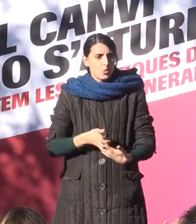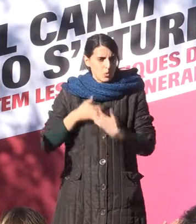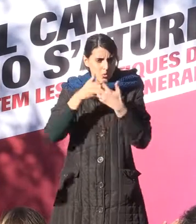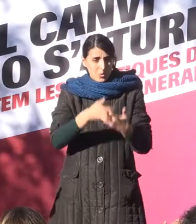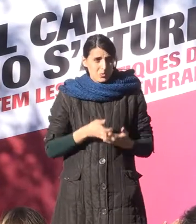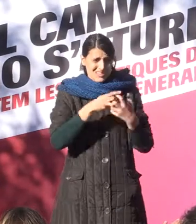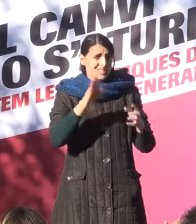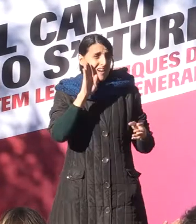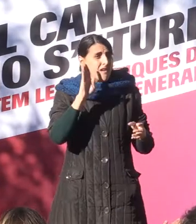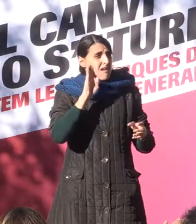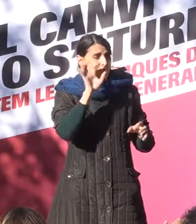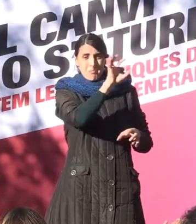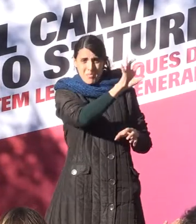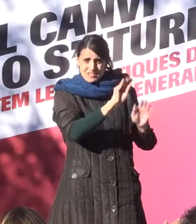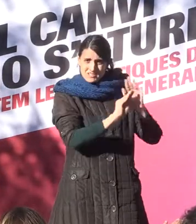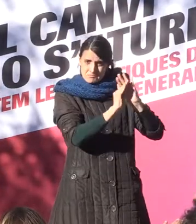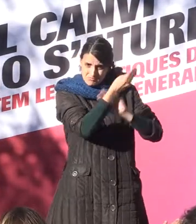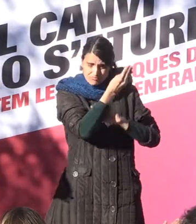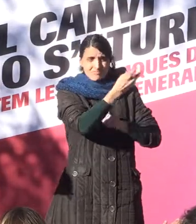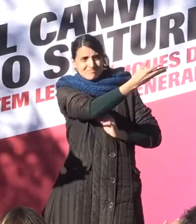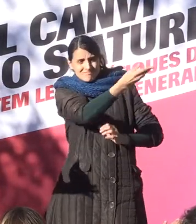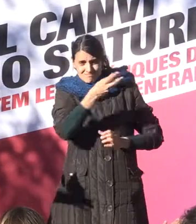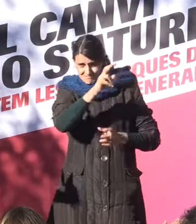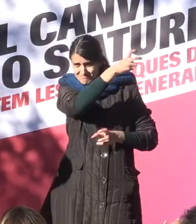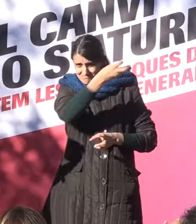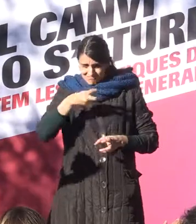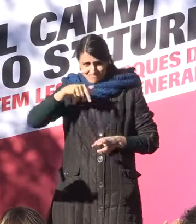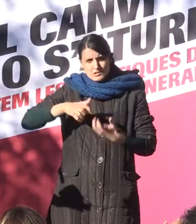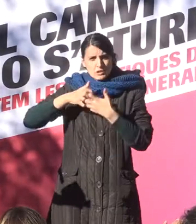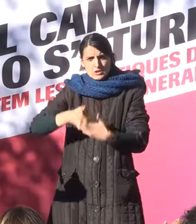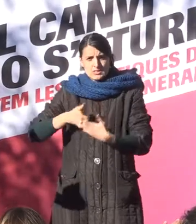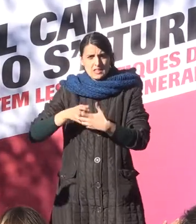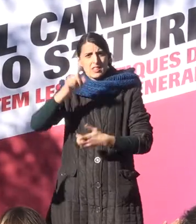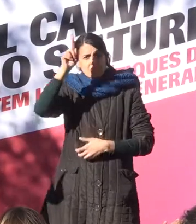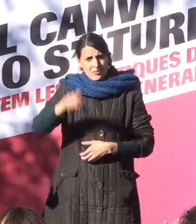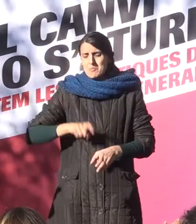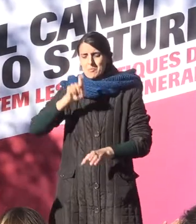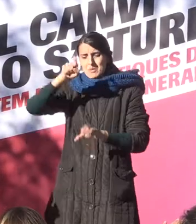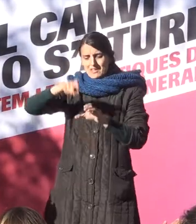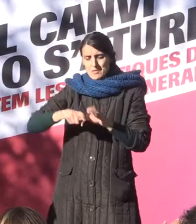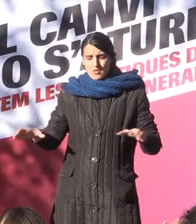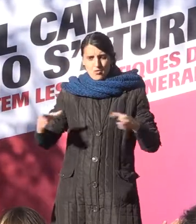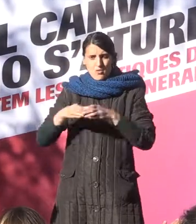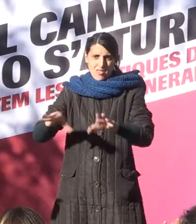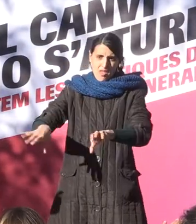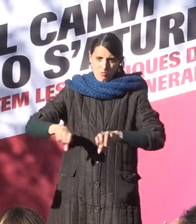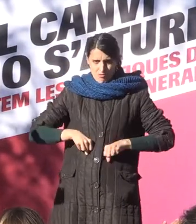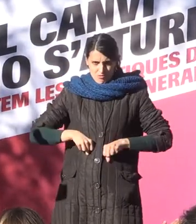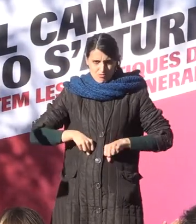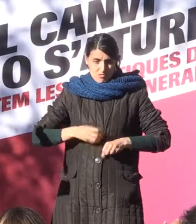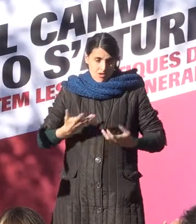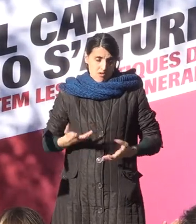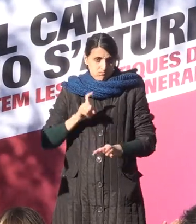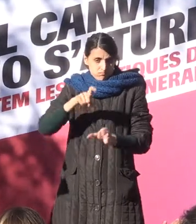en nuestros países de origen pero también formar parte del cambio en la comunidad que nos adoptó a la que pertenecemos ahora yo creo que es muy